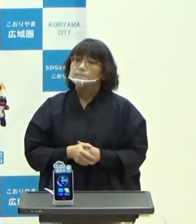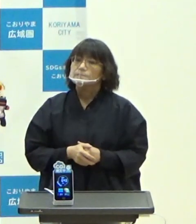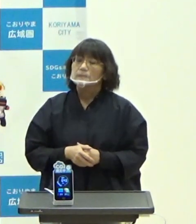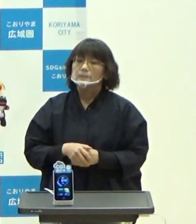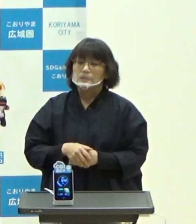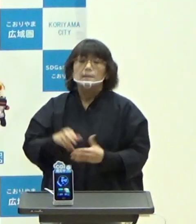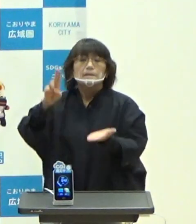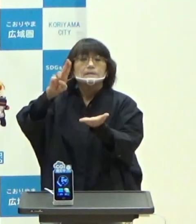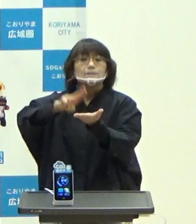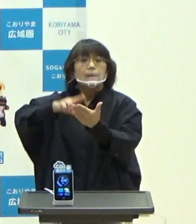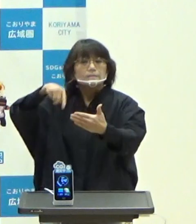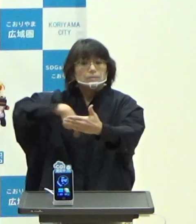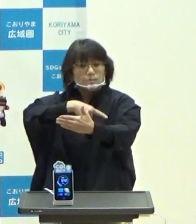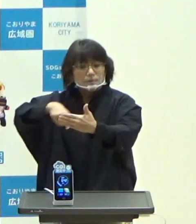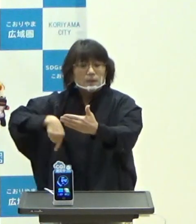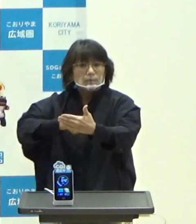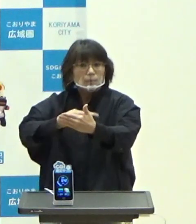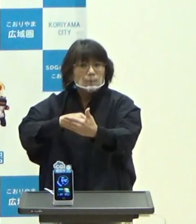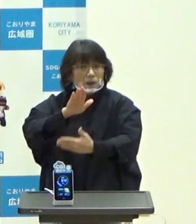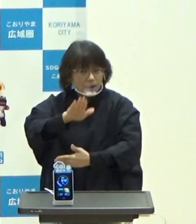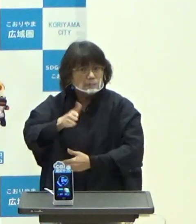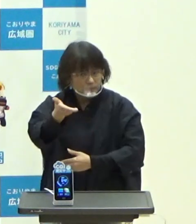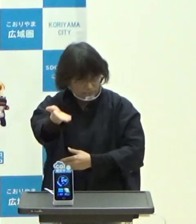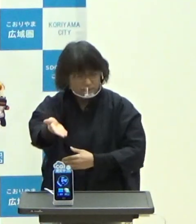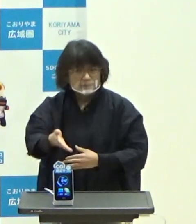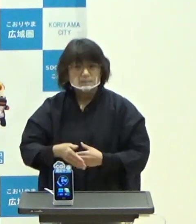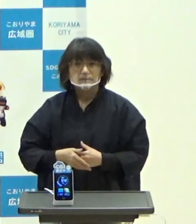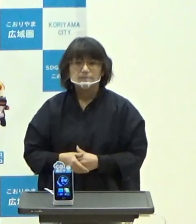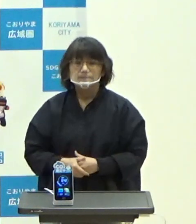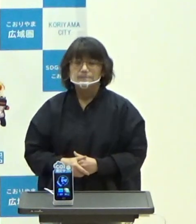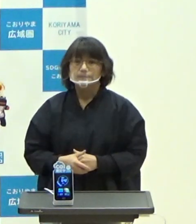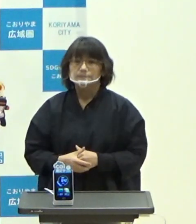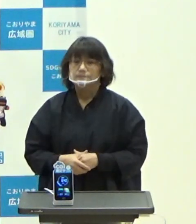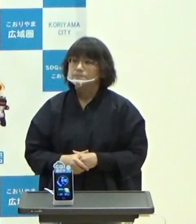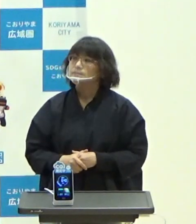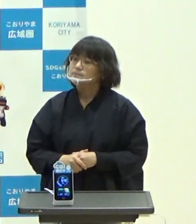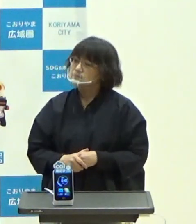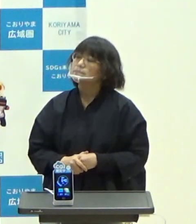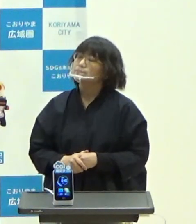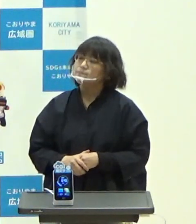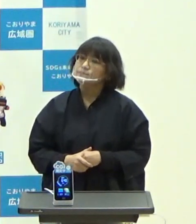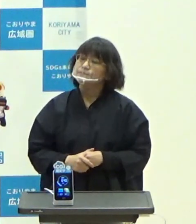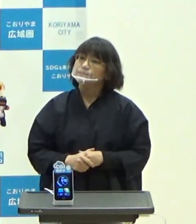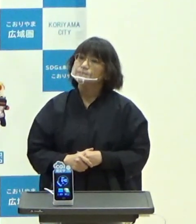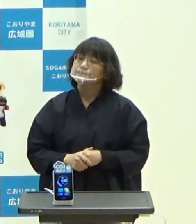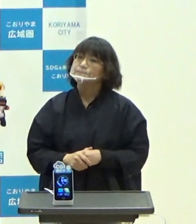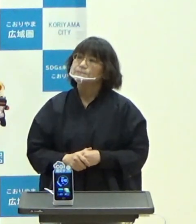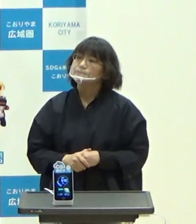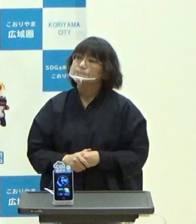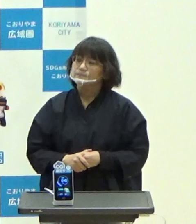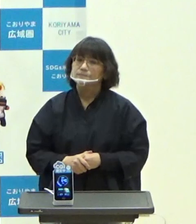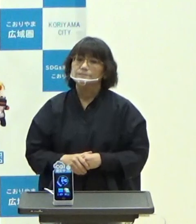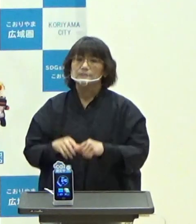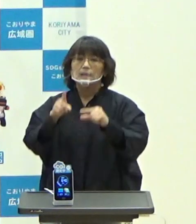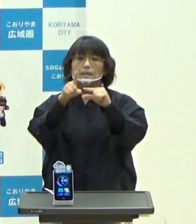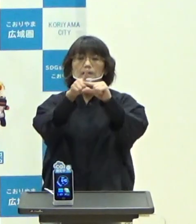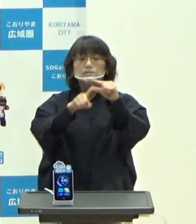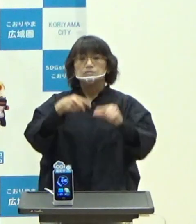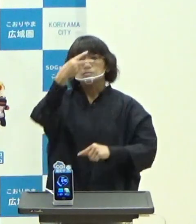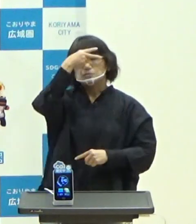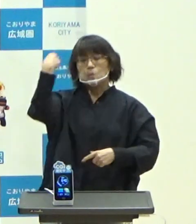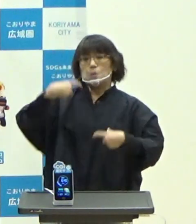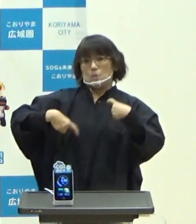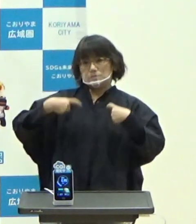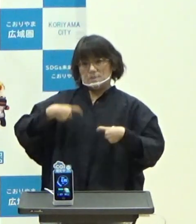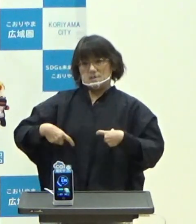あの前倒しとかですね、そういったものがもしあれば教えてください。 はい、あの中高生については、あの受験